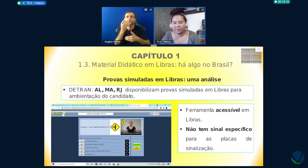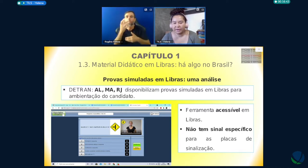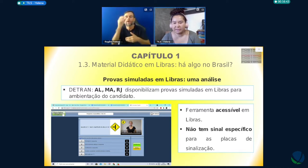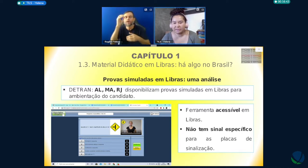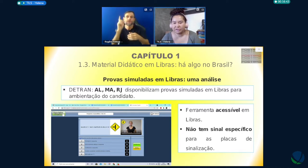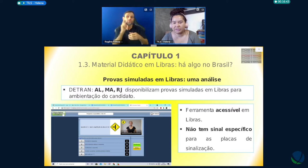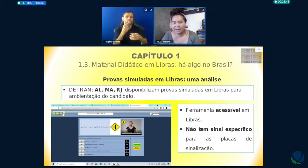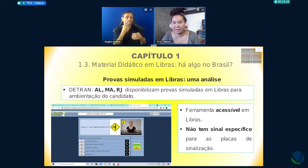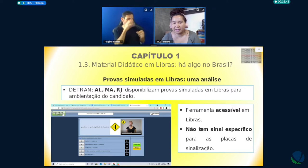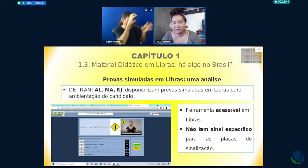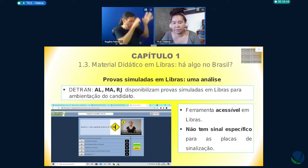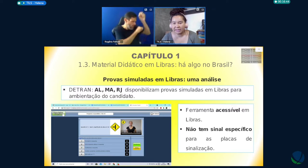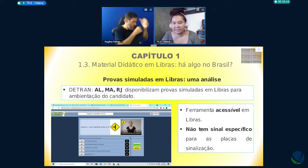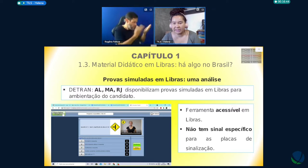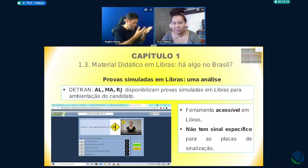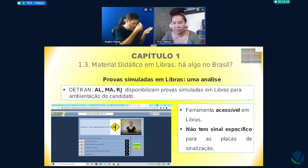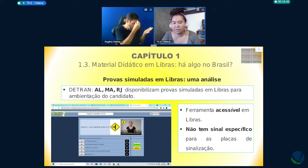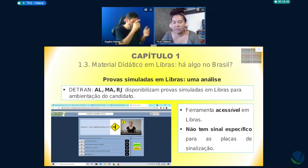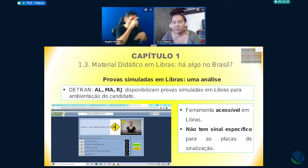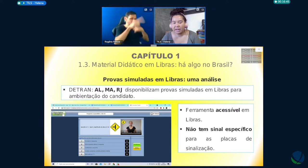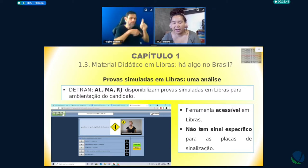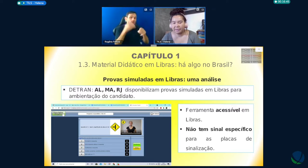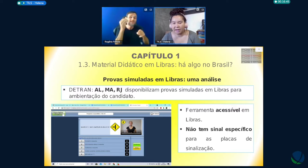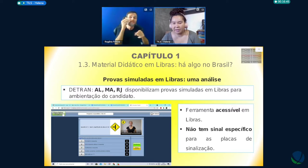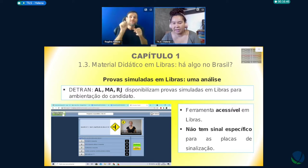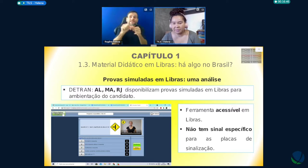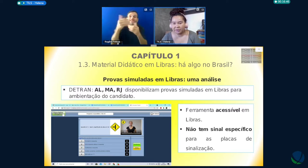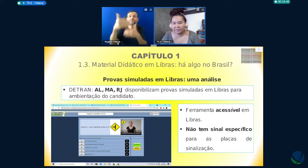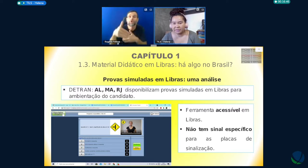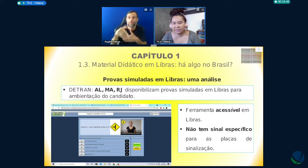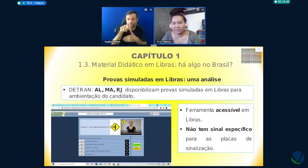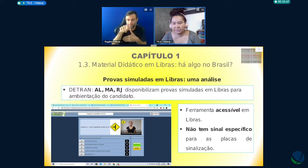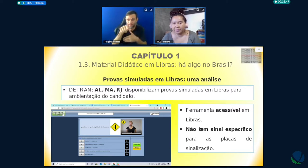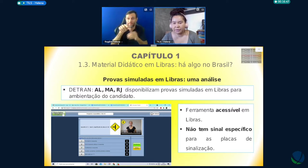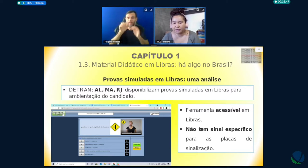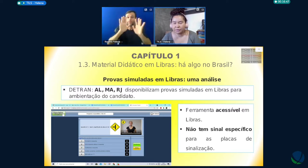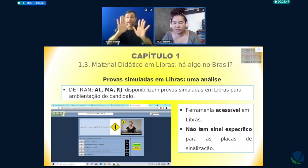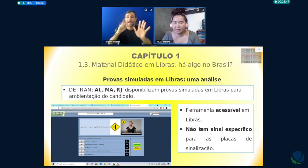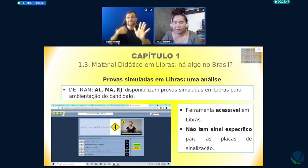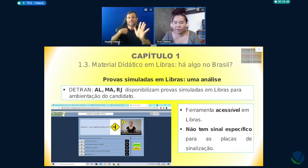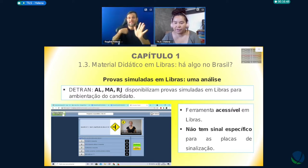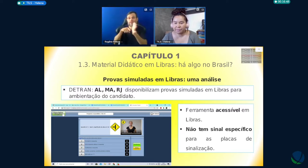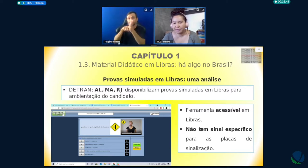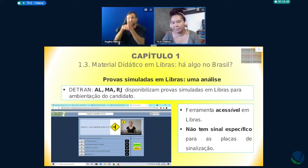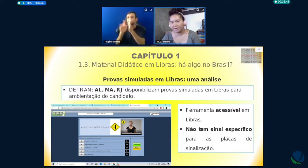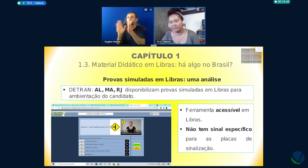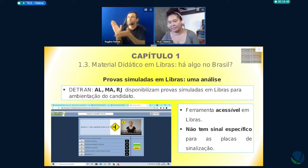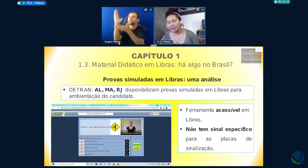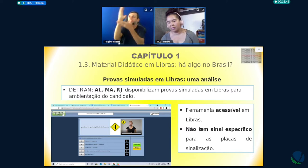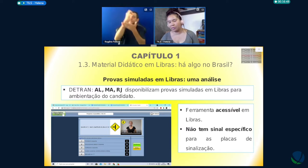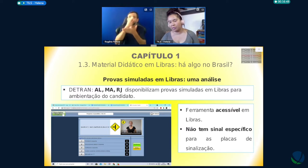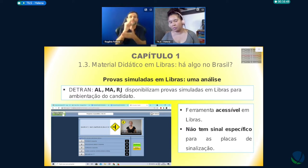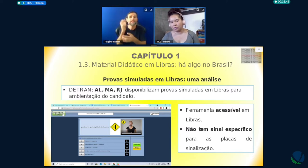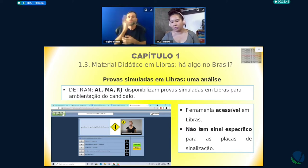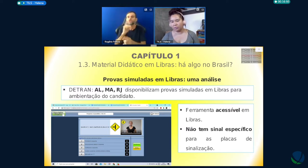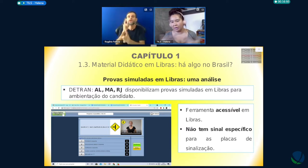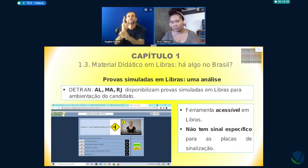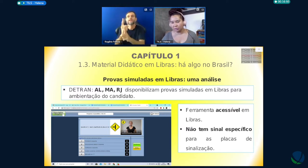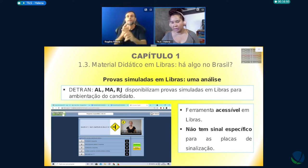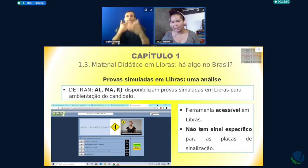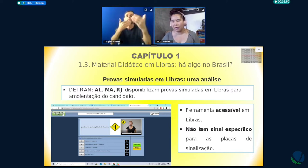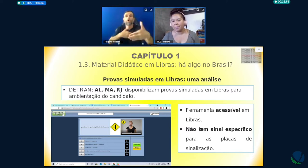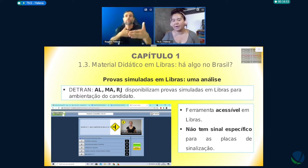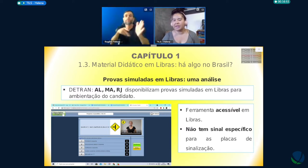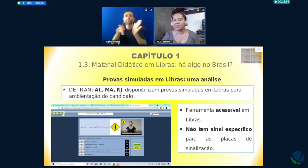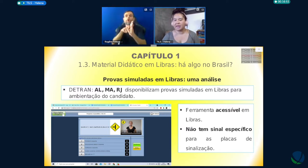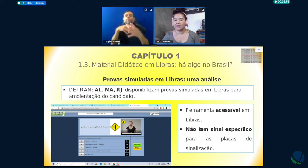que são feitas. A gente sabe que tem simulação, né, das provas do Detran, porque o surdo ele pode, ele é o